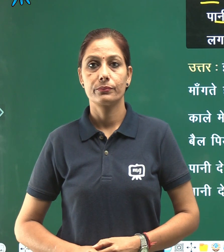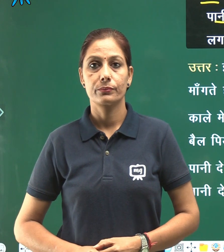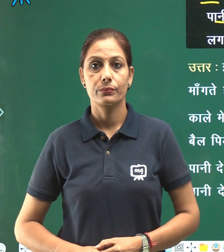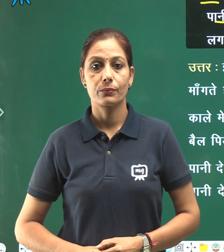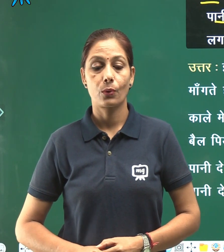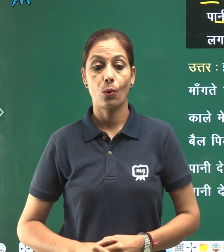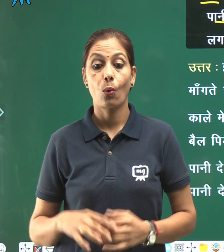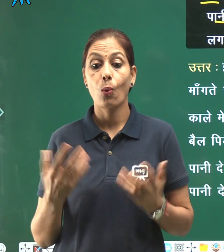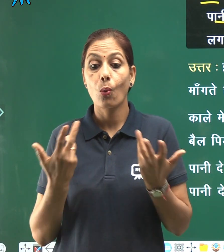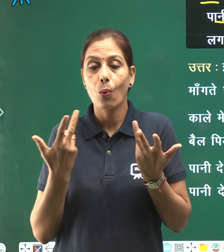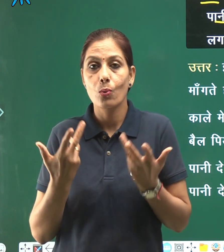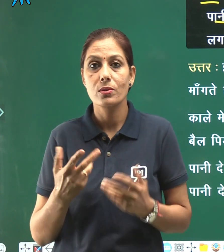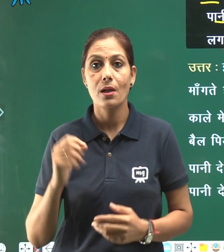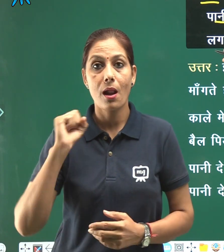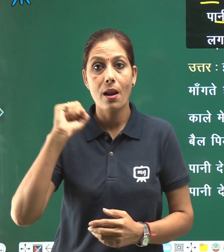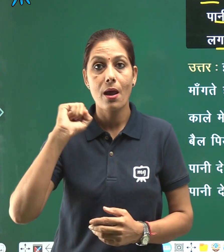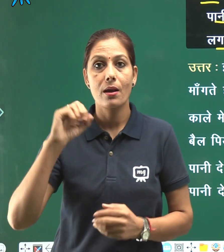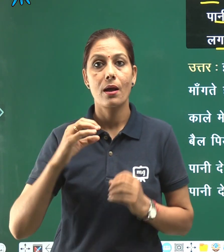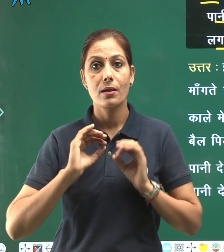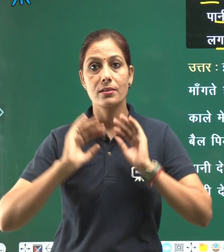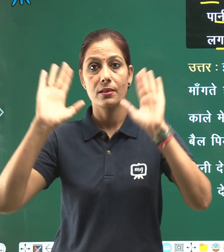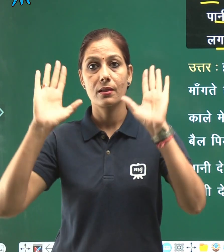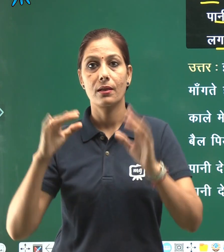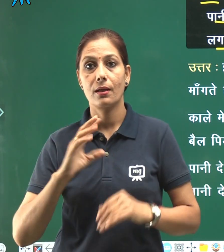कौन सा नारा लगाती है?